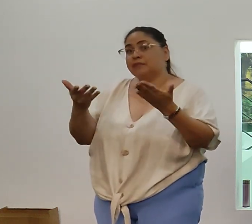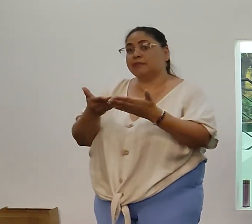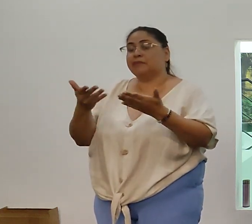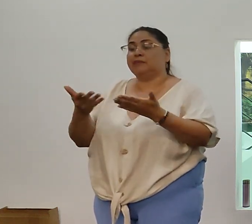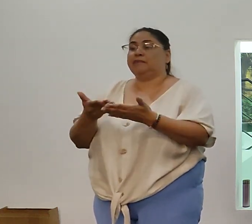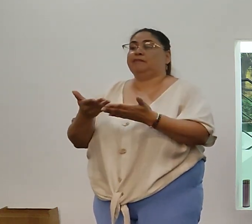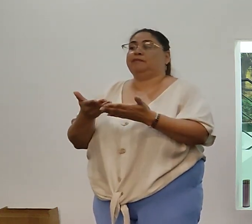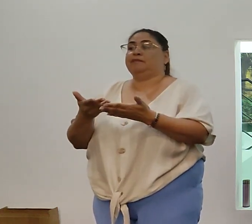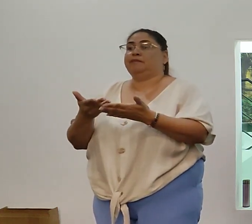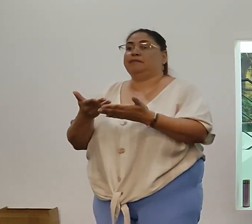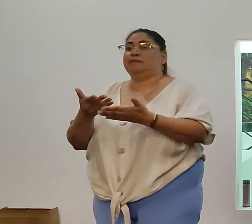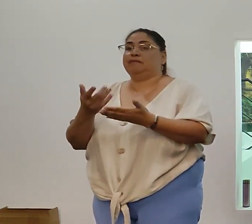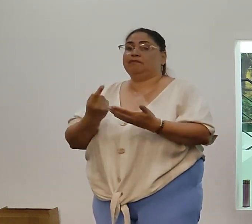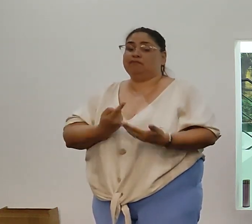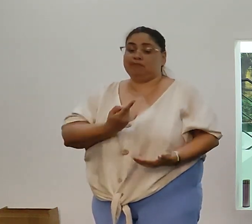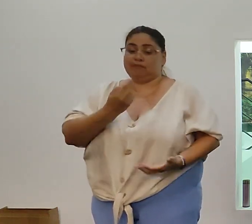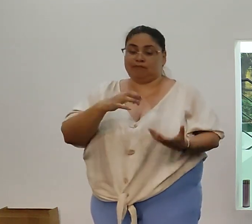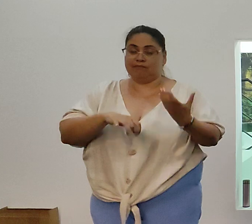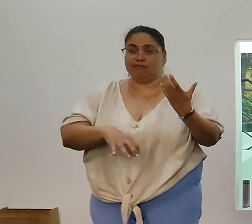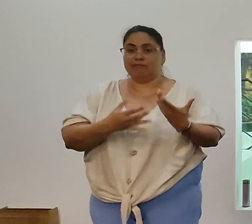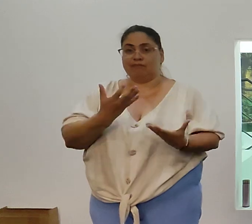triste realidade do inferno.